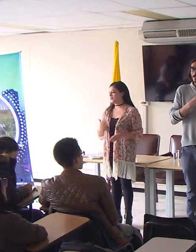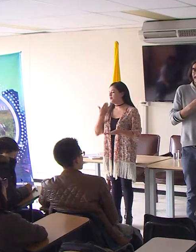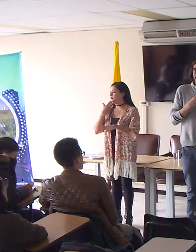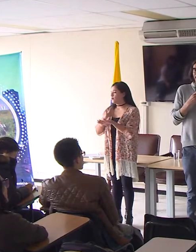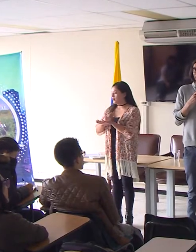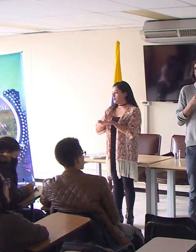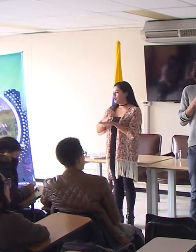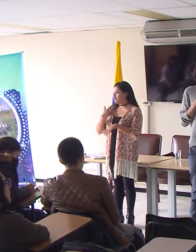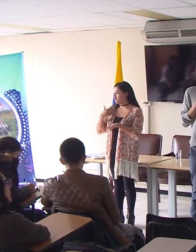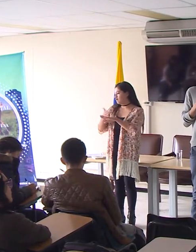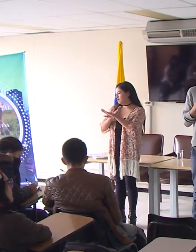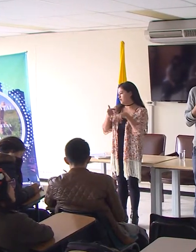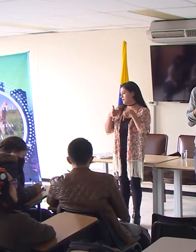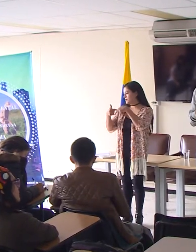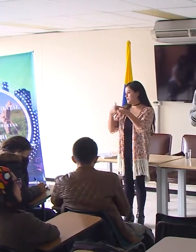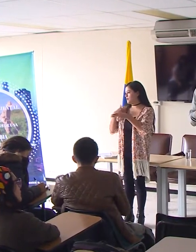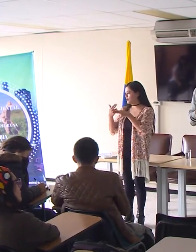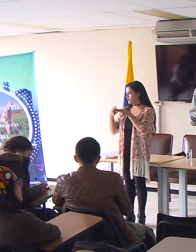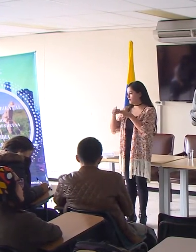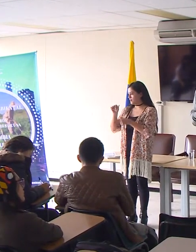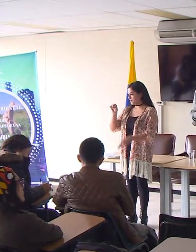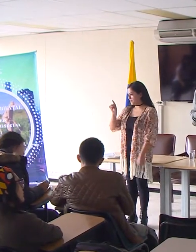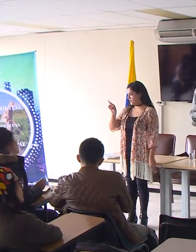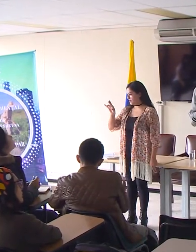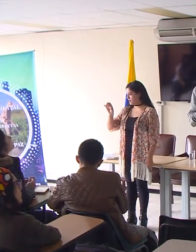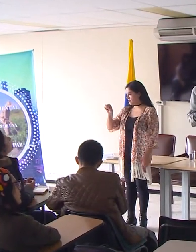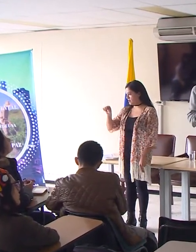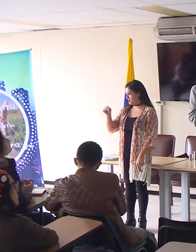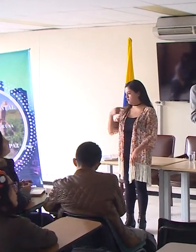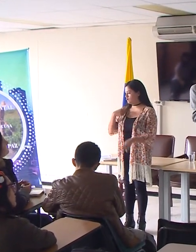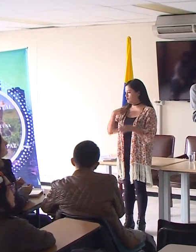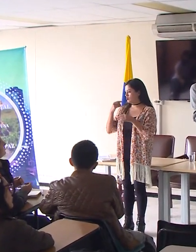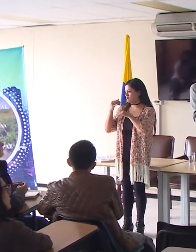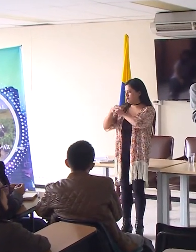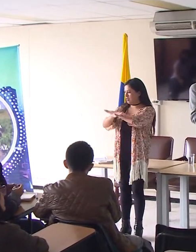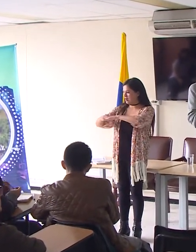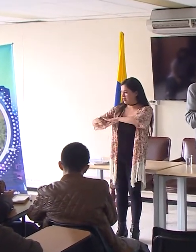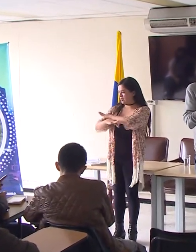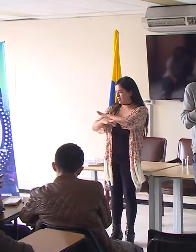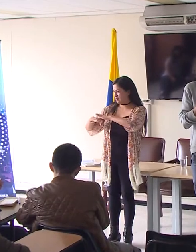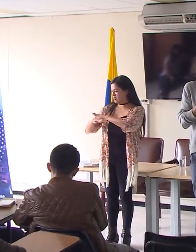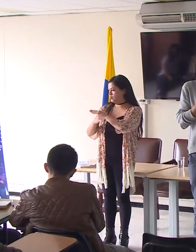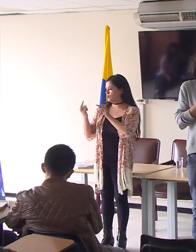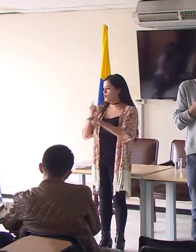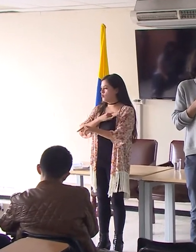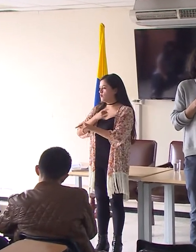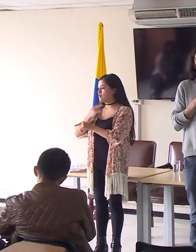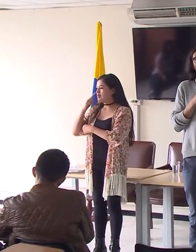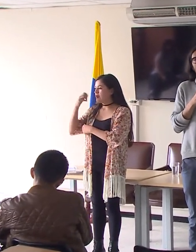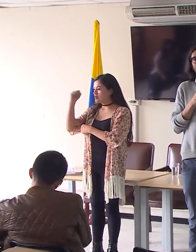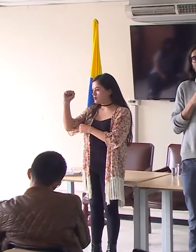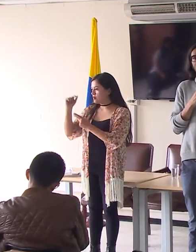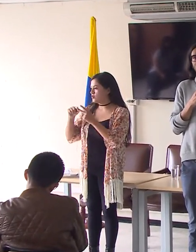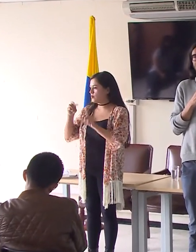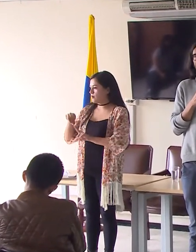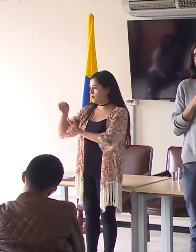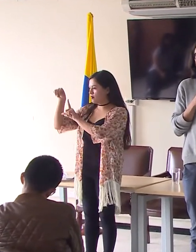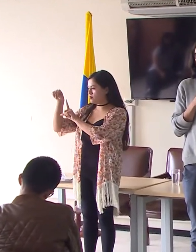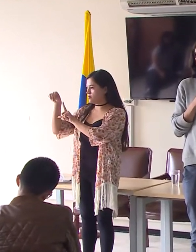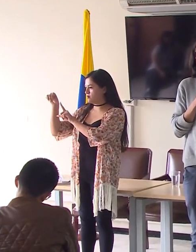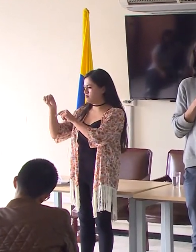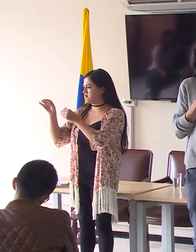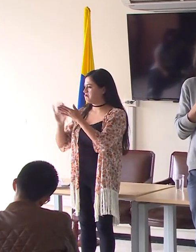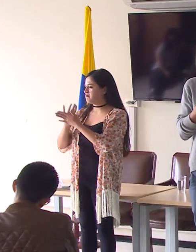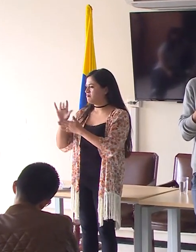ya me presentaron mi nombre es adrián cárdenas yo soy arquitecto de la universidad nacional y magíster en urbanismo y hago parte